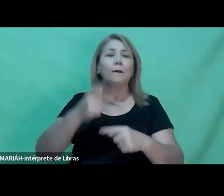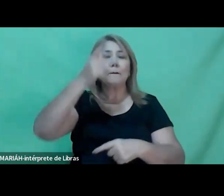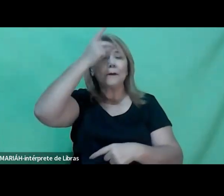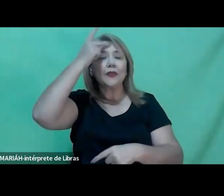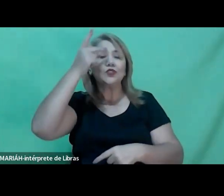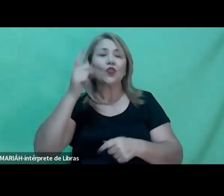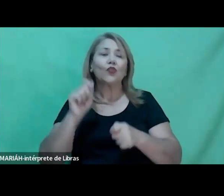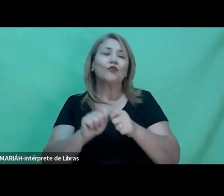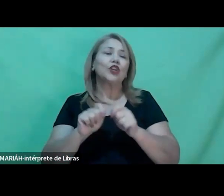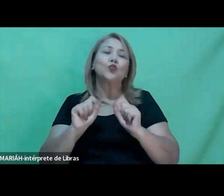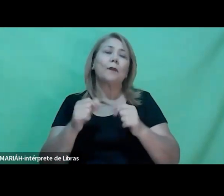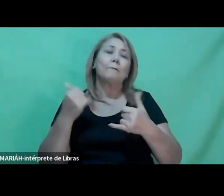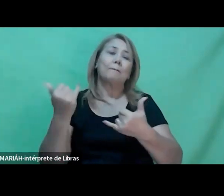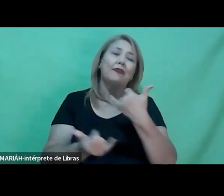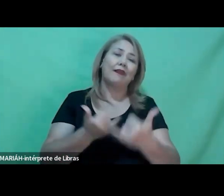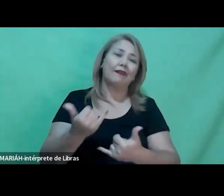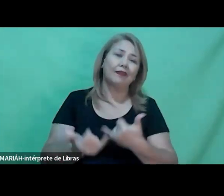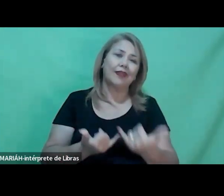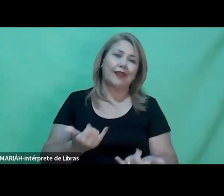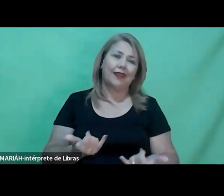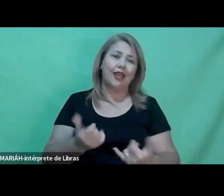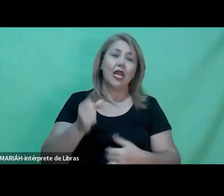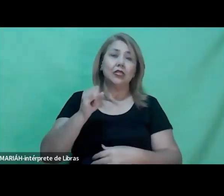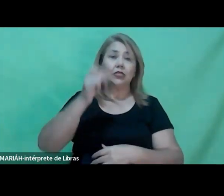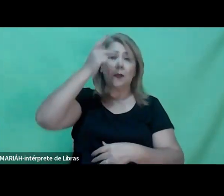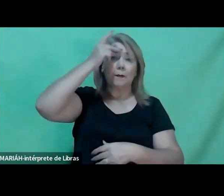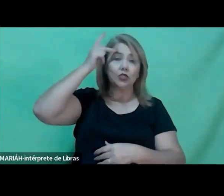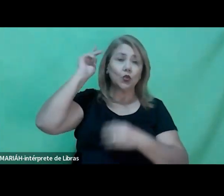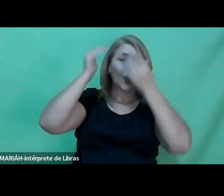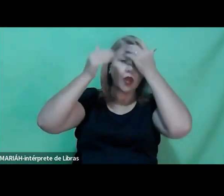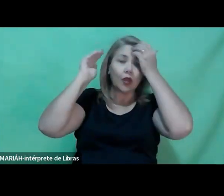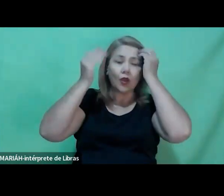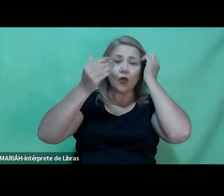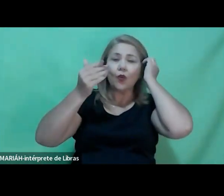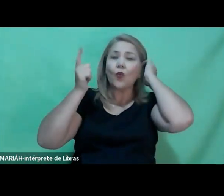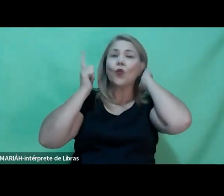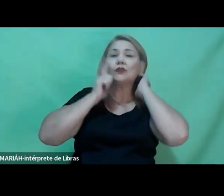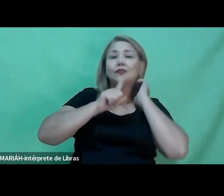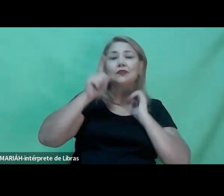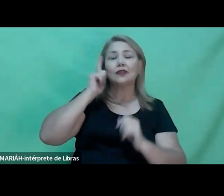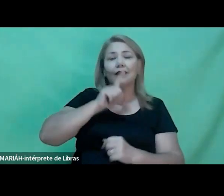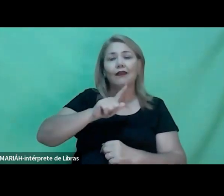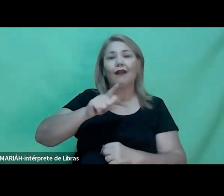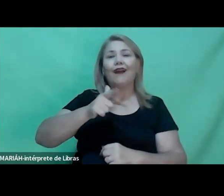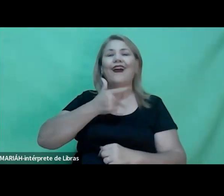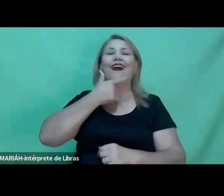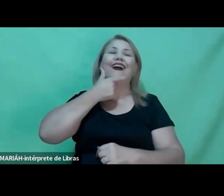qué qué flexibilidad se le puede dar a a a la a la a la comunicación